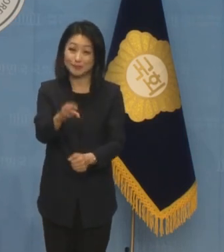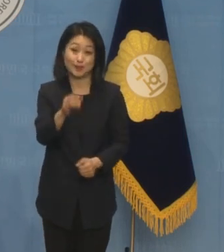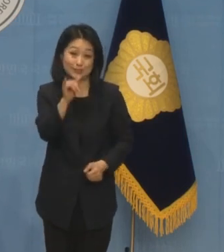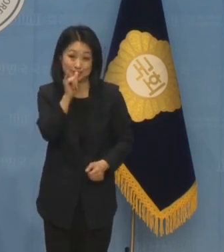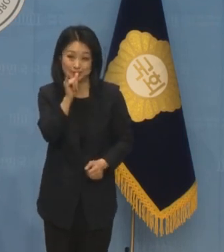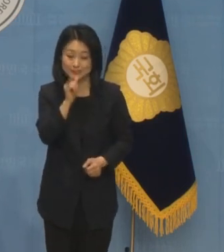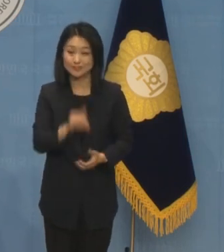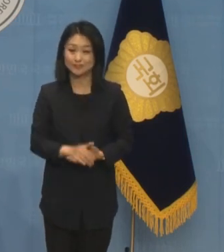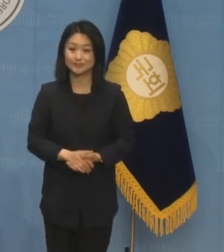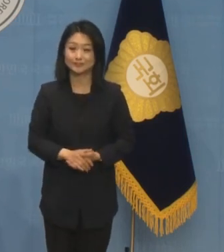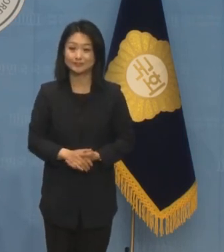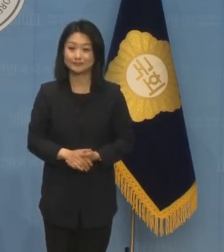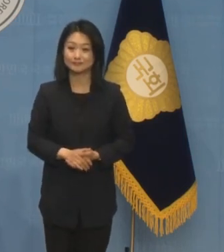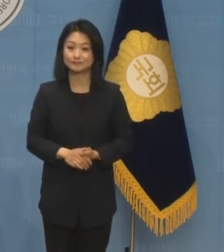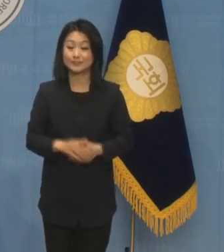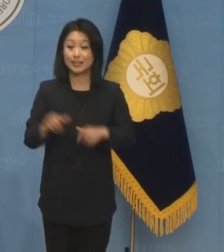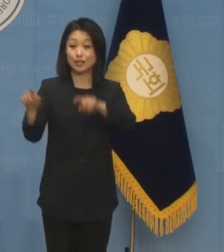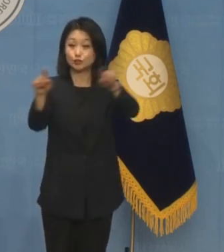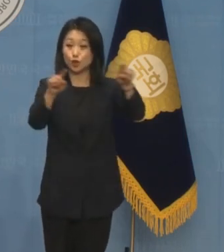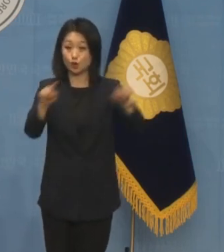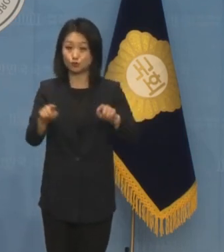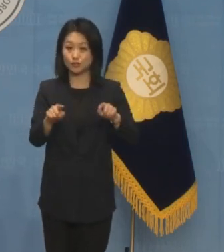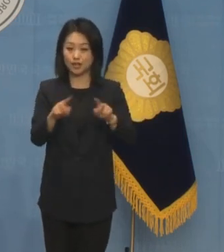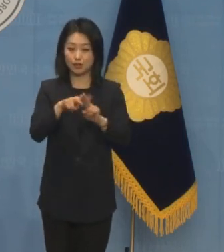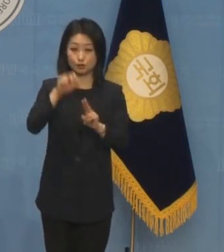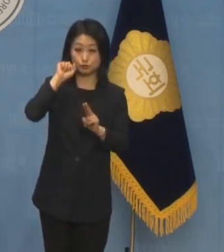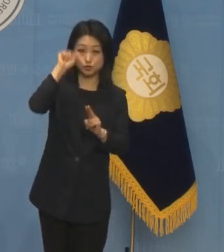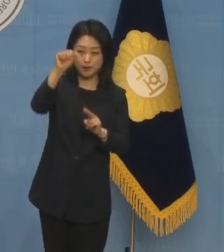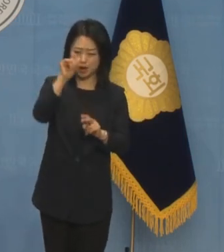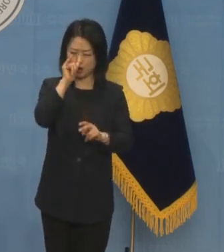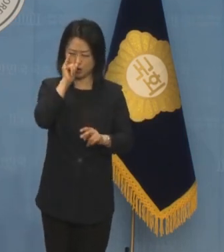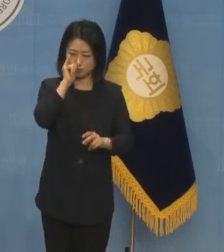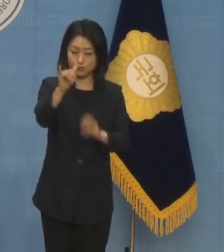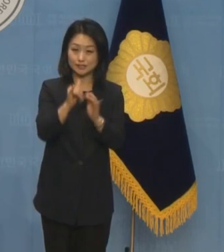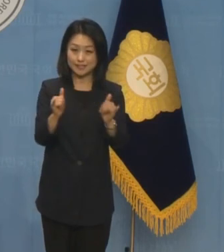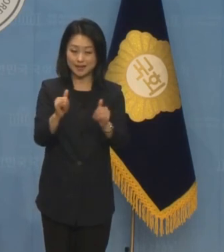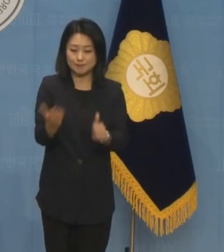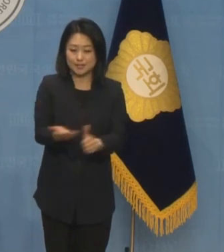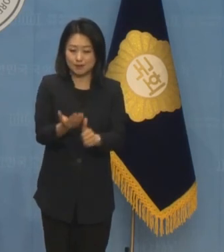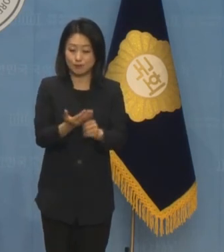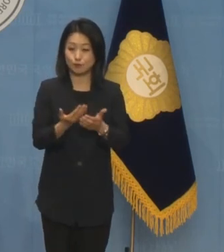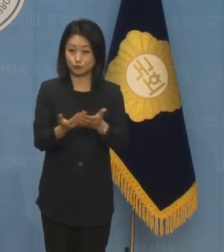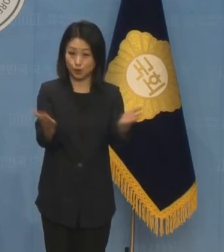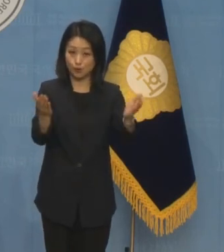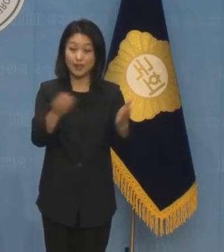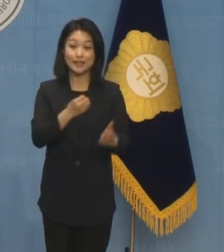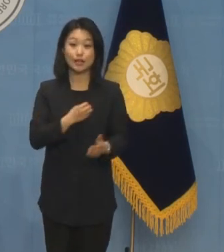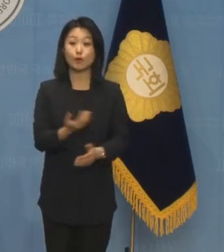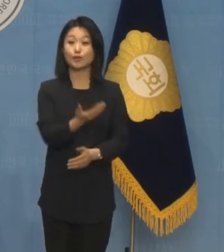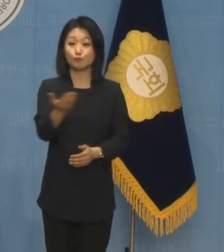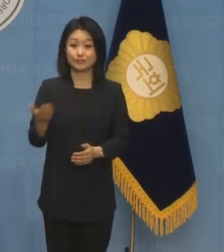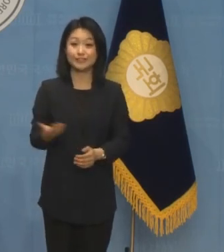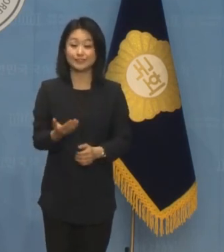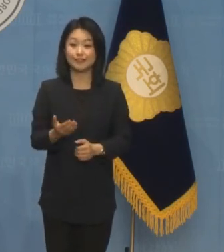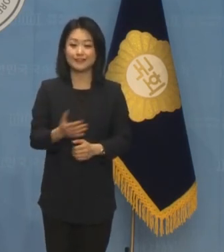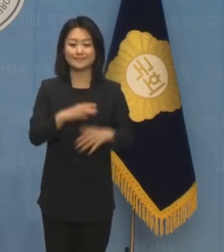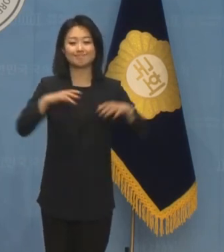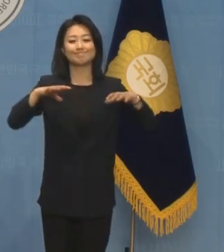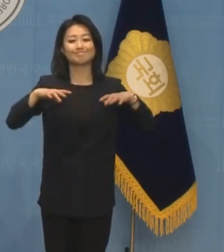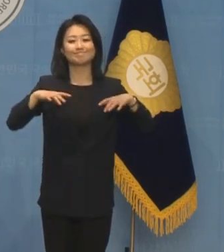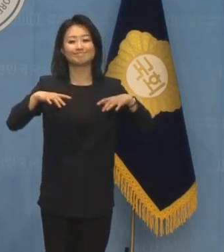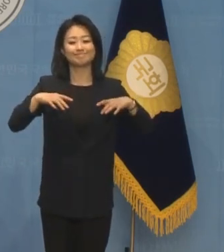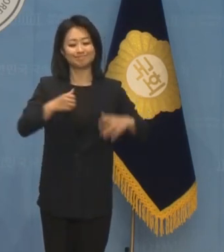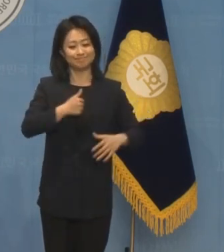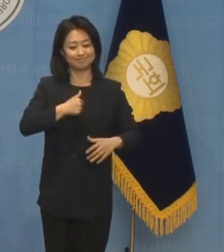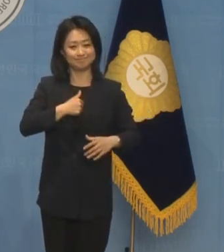했습니다. 전국에 훌륭한 후보들을 내겠습니다. 그래서 당원 동지 여러분께서